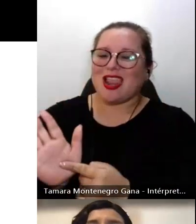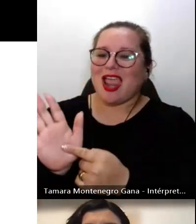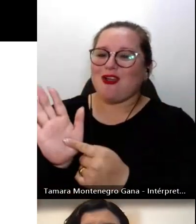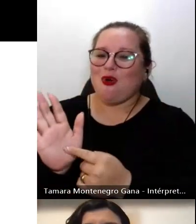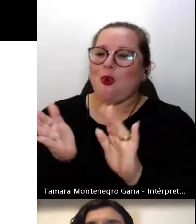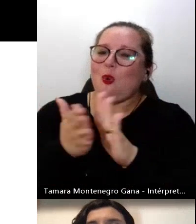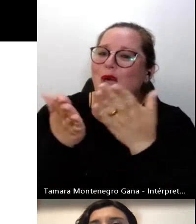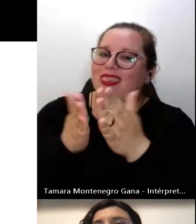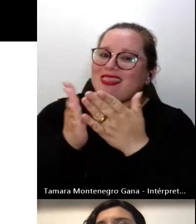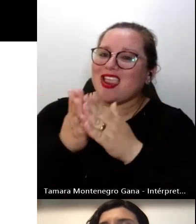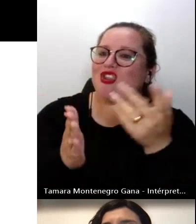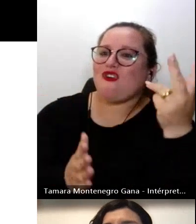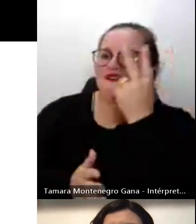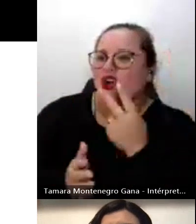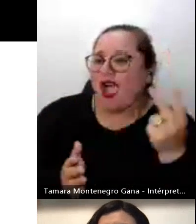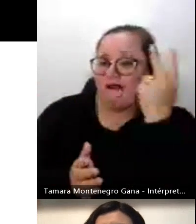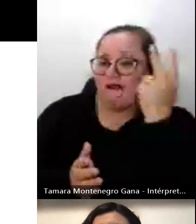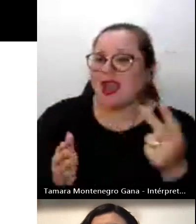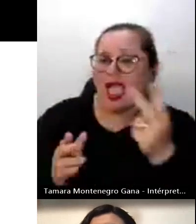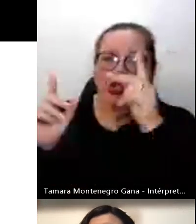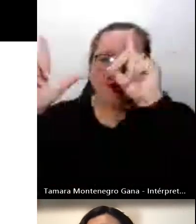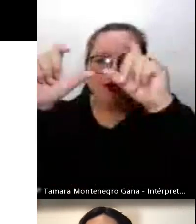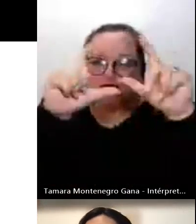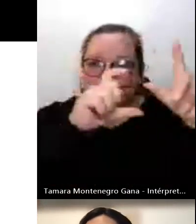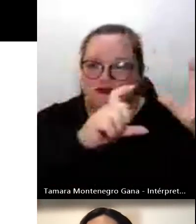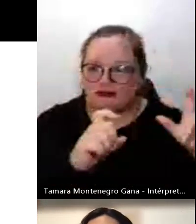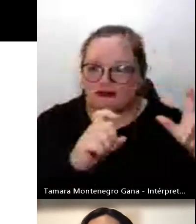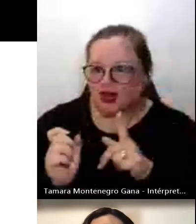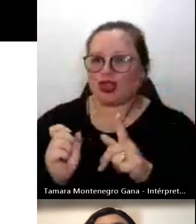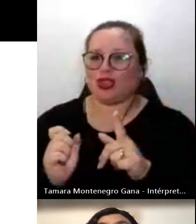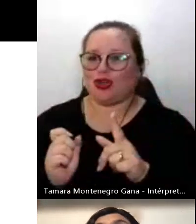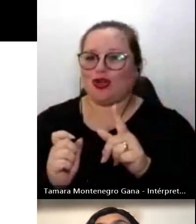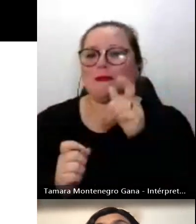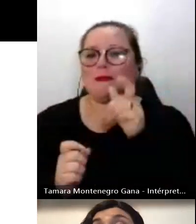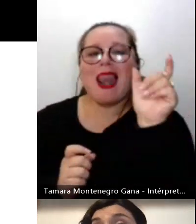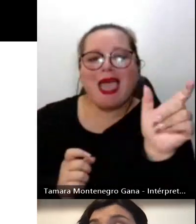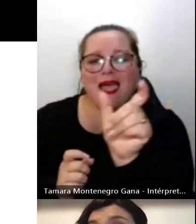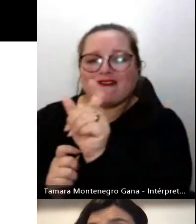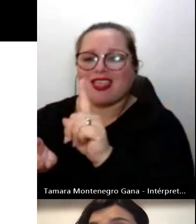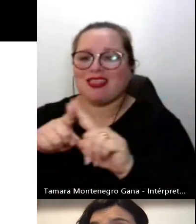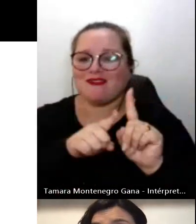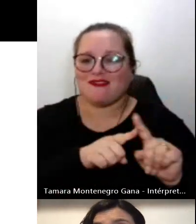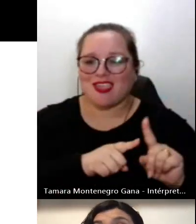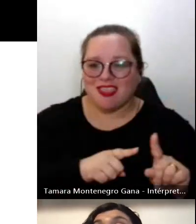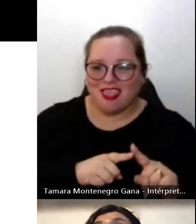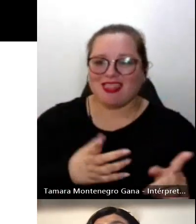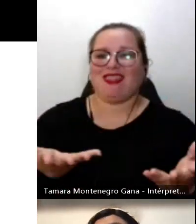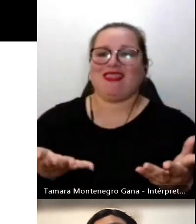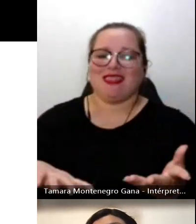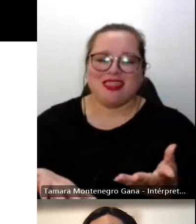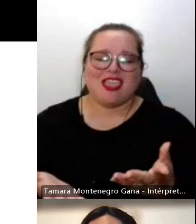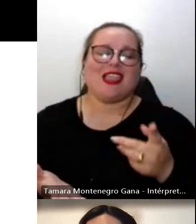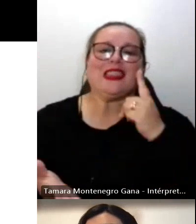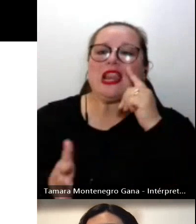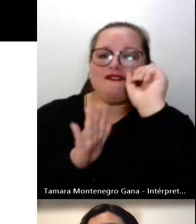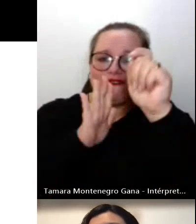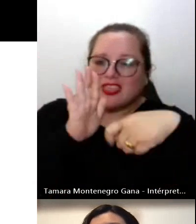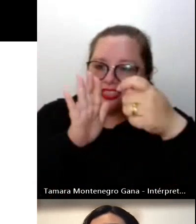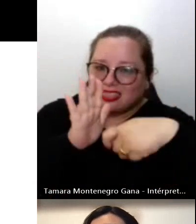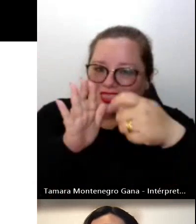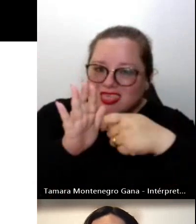con imágenes, con fotografías, la creación de videos como material